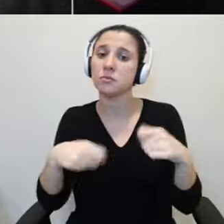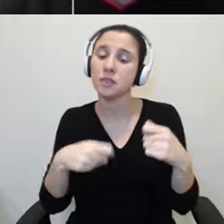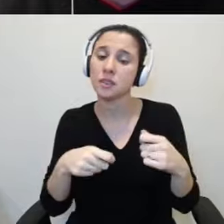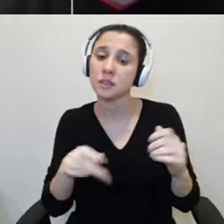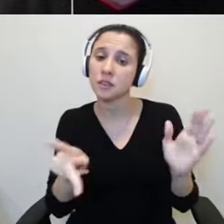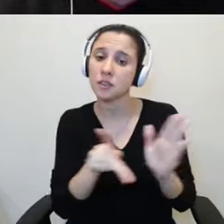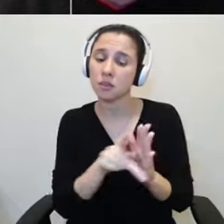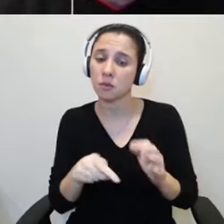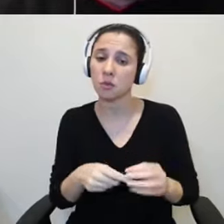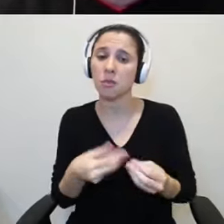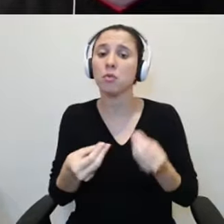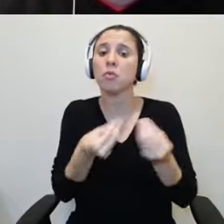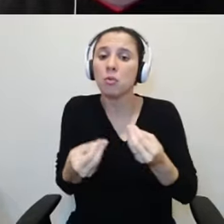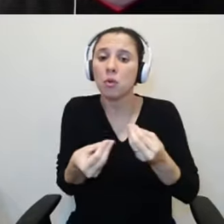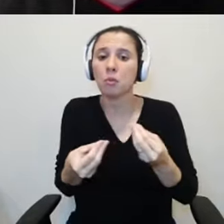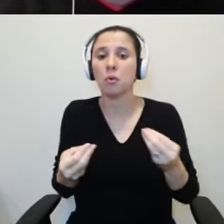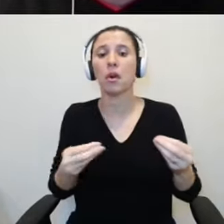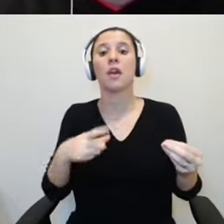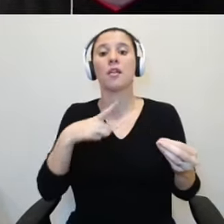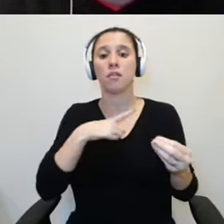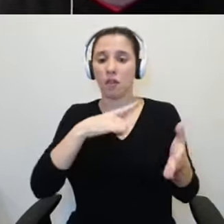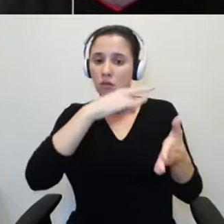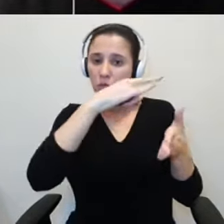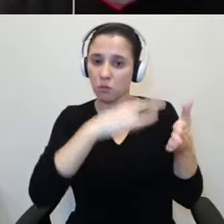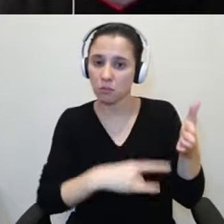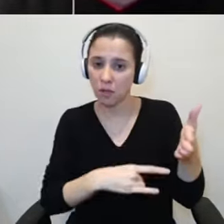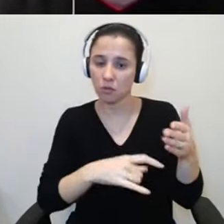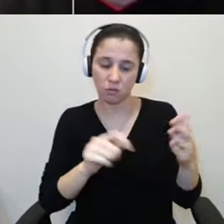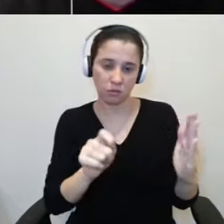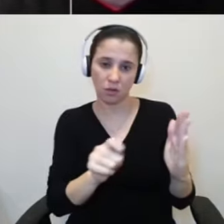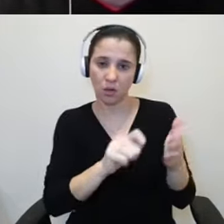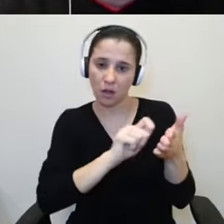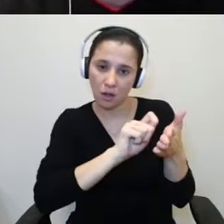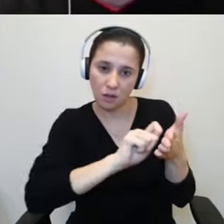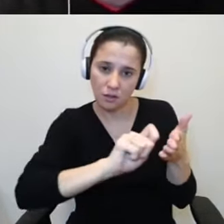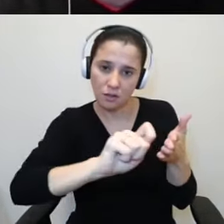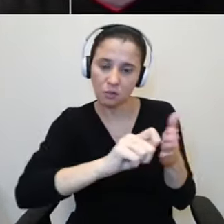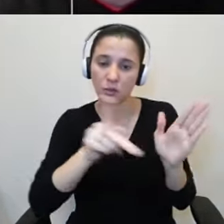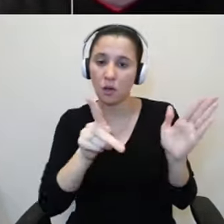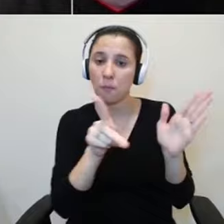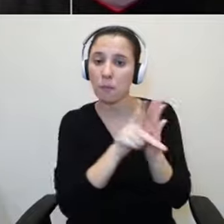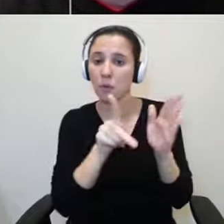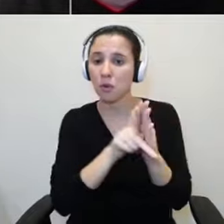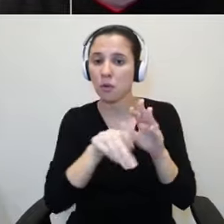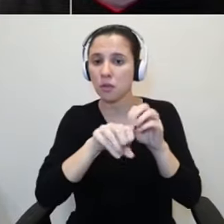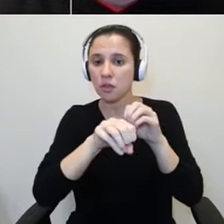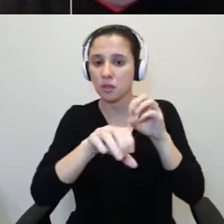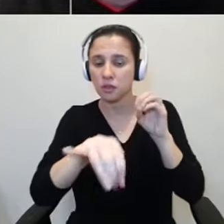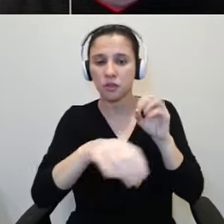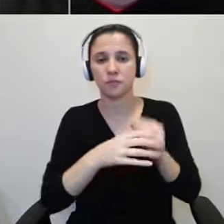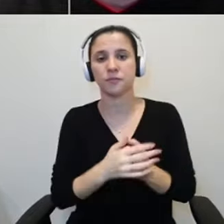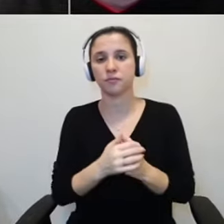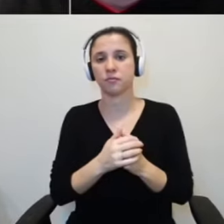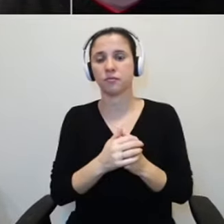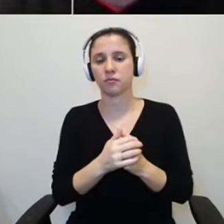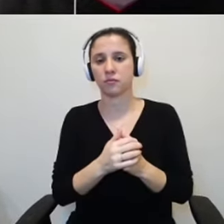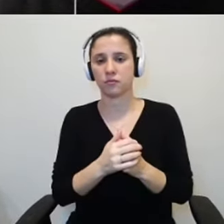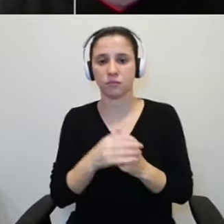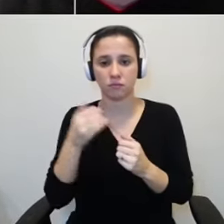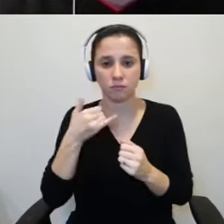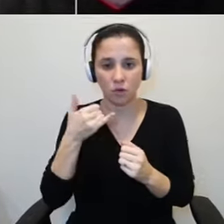forma. E claro, e aí a gente vai verificar certinho formas aí de viabilizar isso de uma maneira mais efetiva para